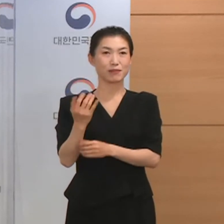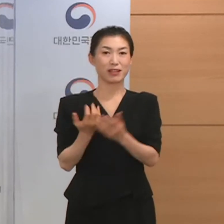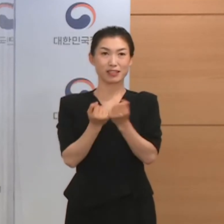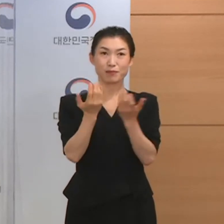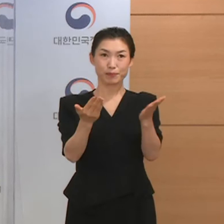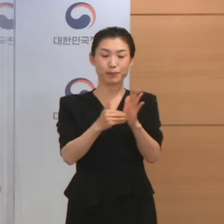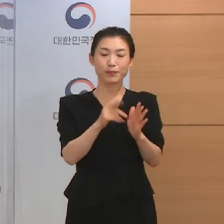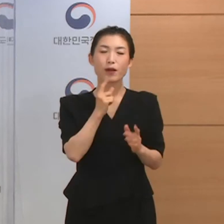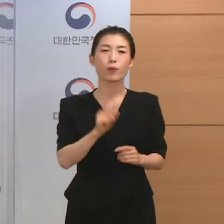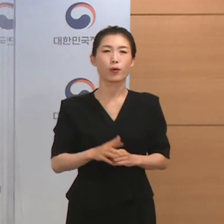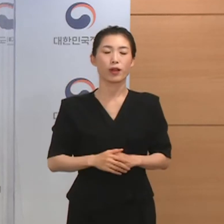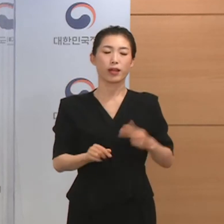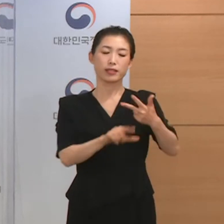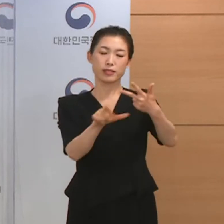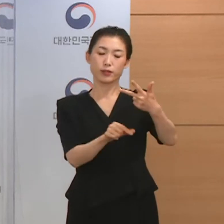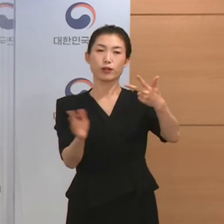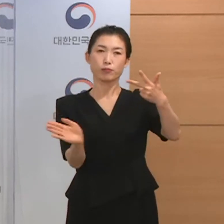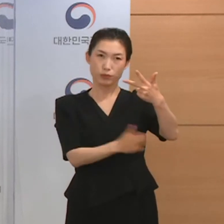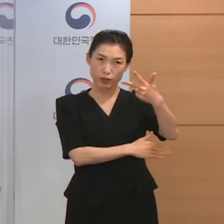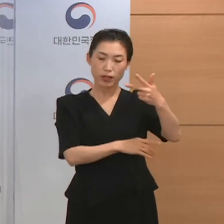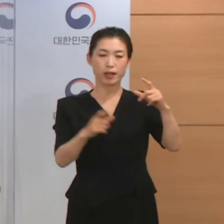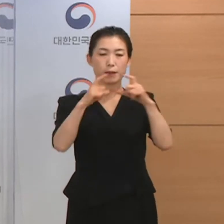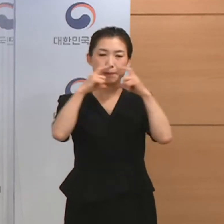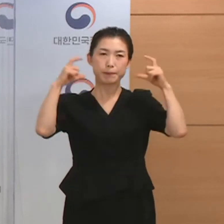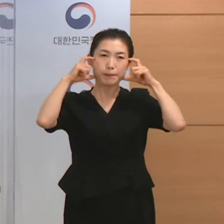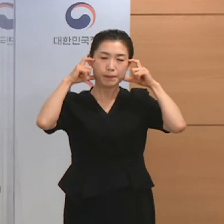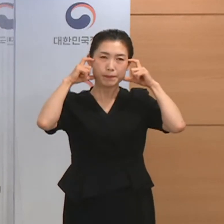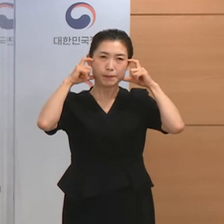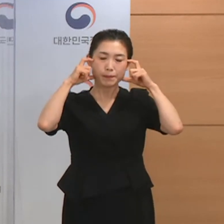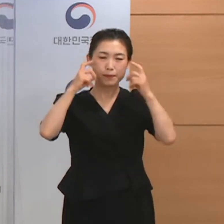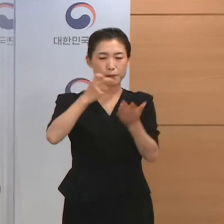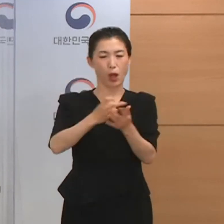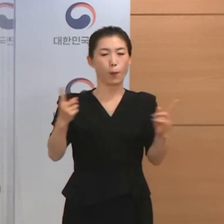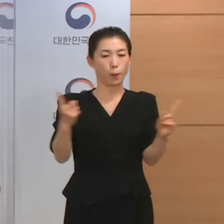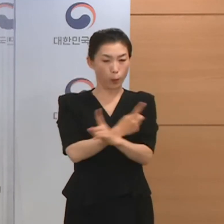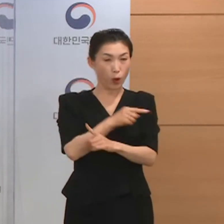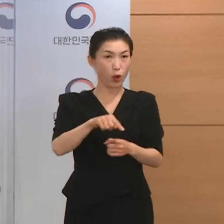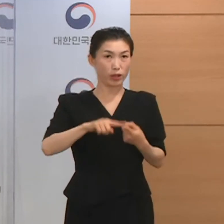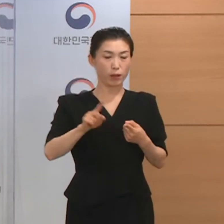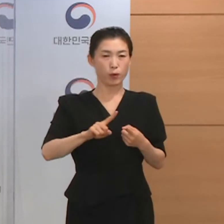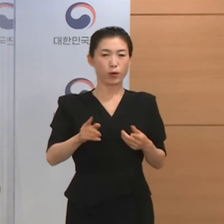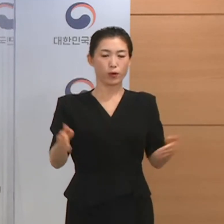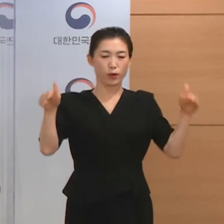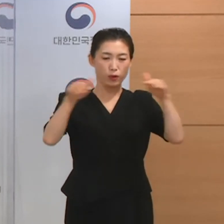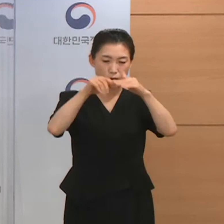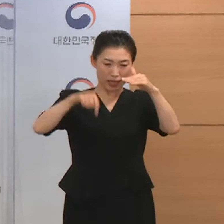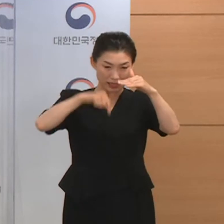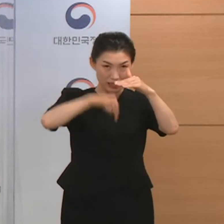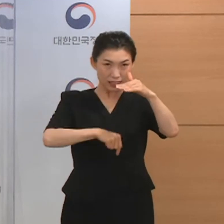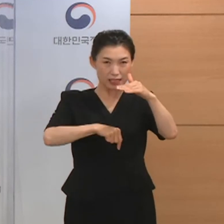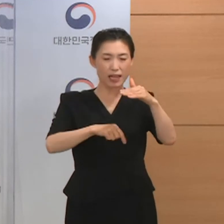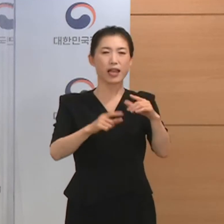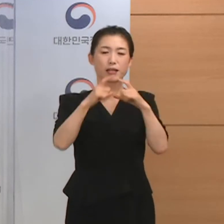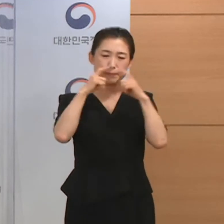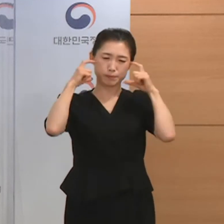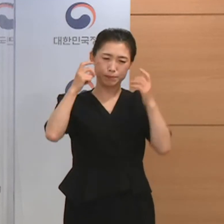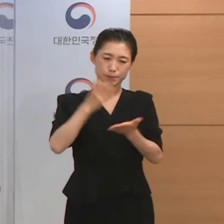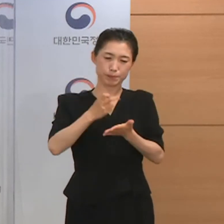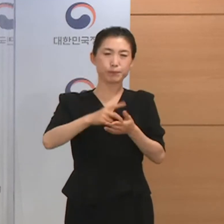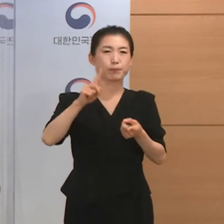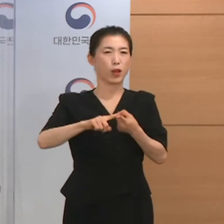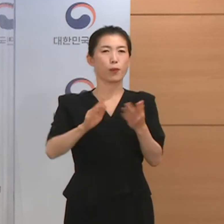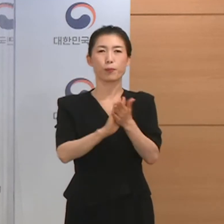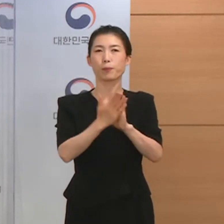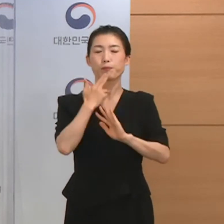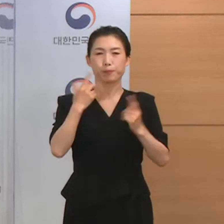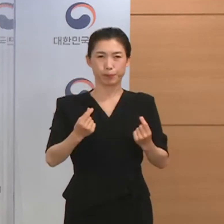7월부터 시행되고 있는 마스크에 대한 변경사항은 실내 부분에 있어서의 마스크 착용은 계속 의무화입니다.